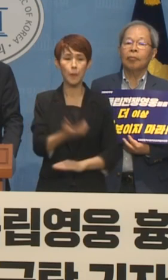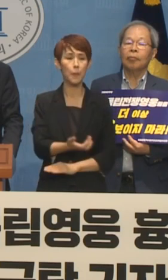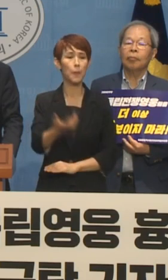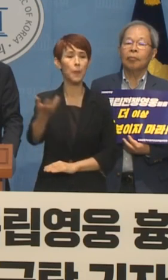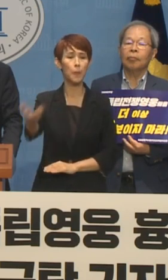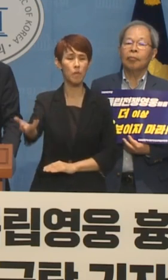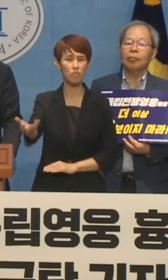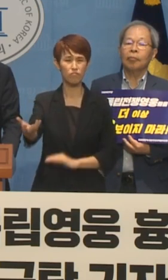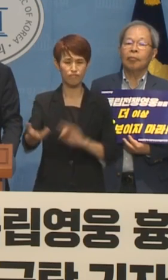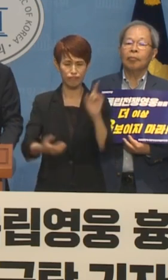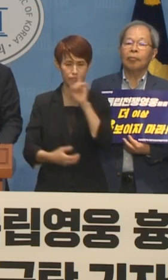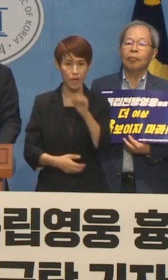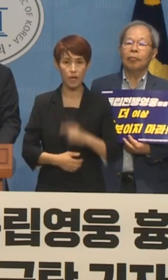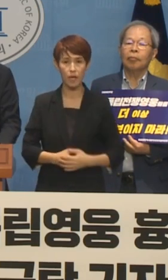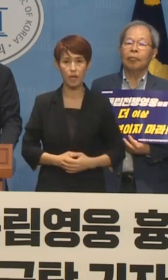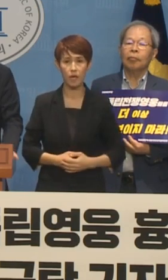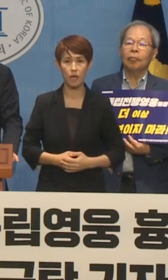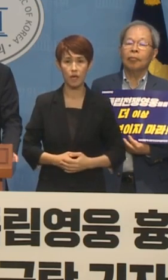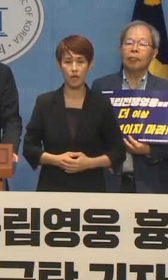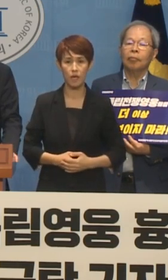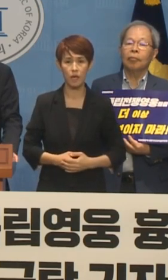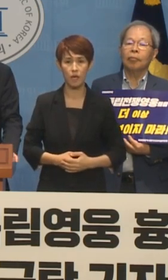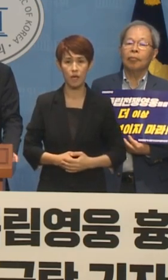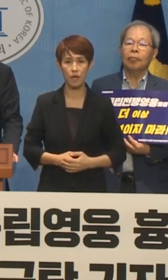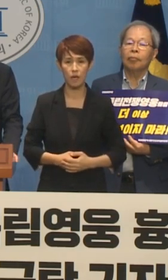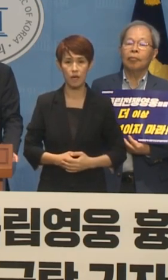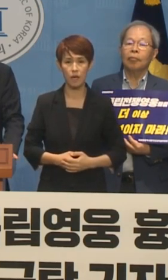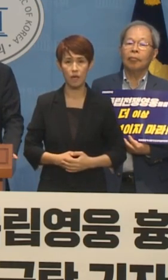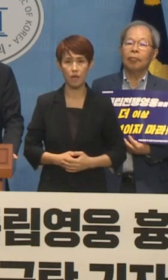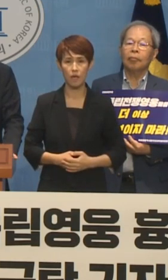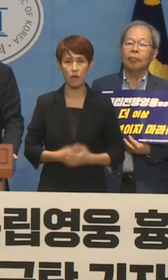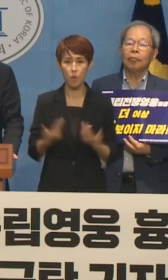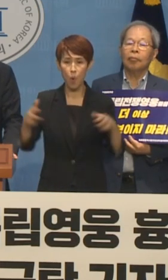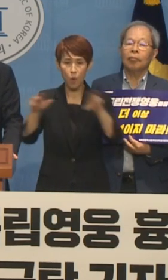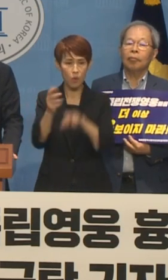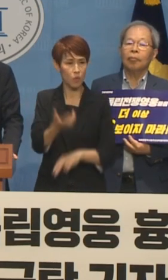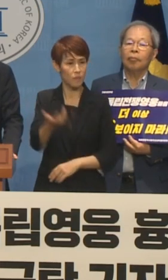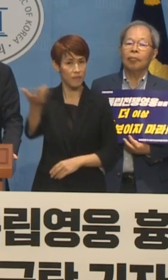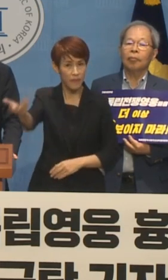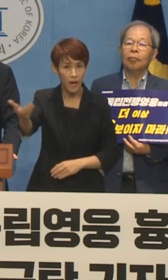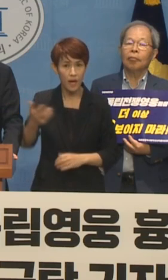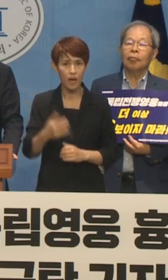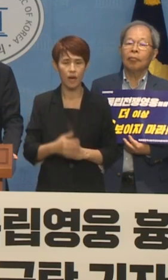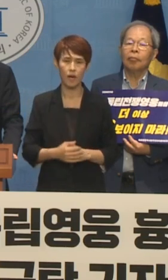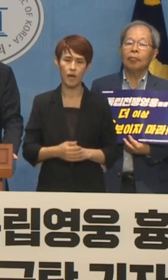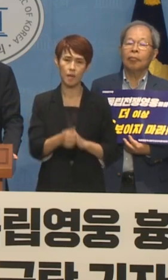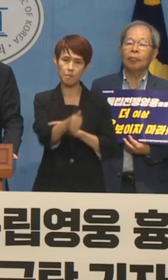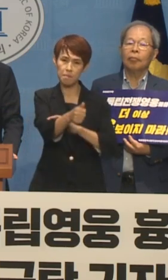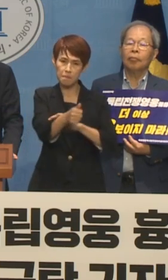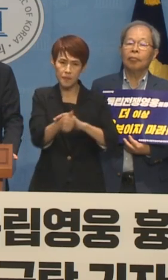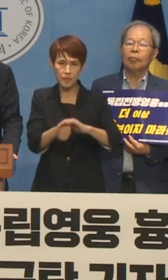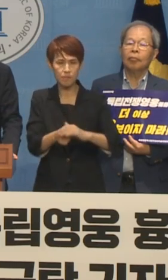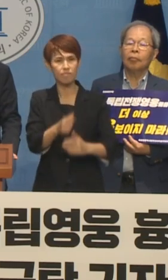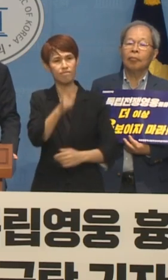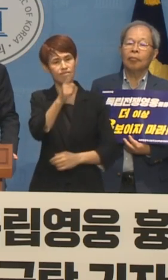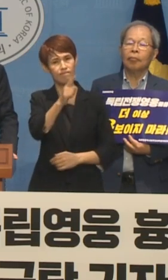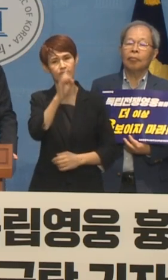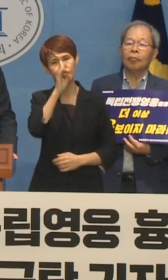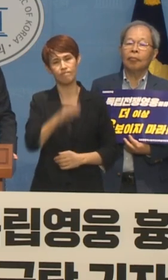옮긴다. 관광 상품도 아닌데 공원으로 옮긴다. 이런 비겁한 짓 해서 안